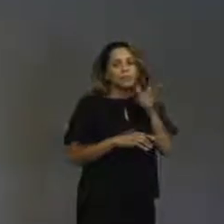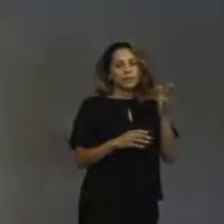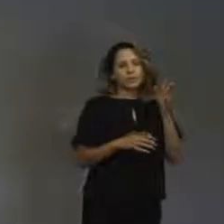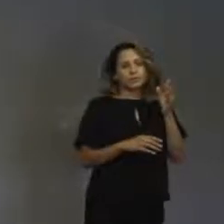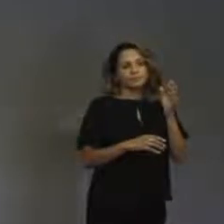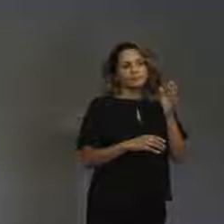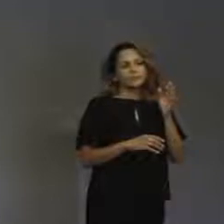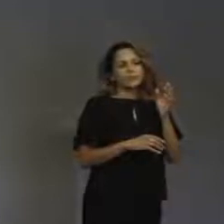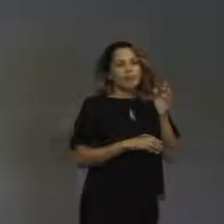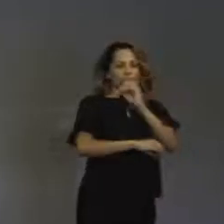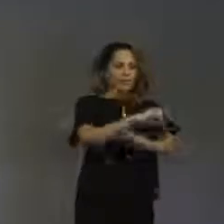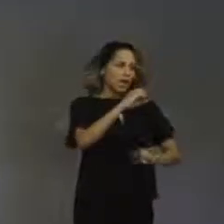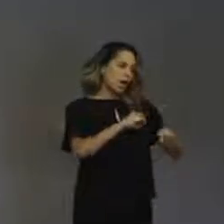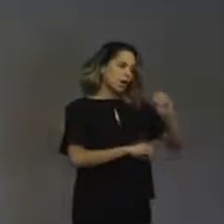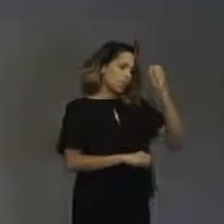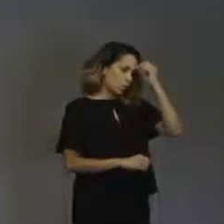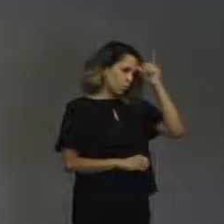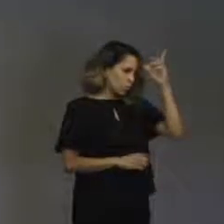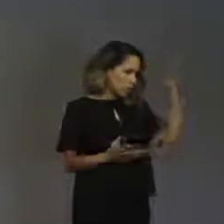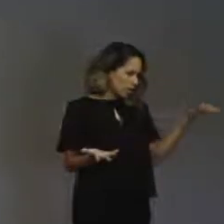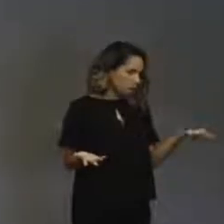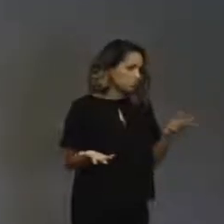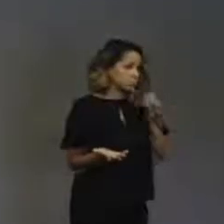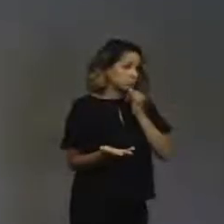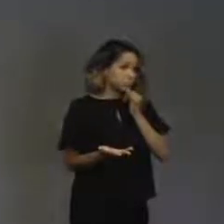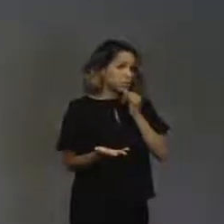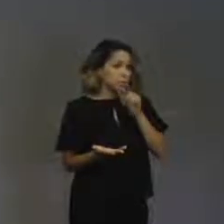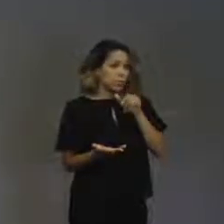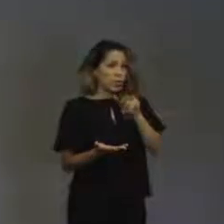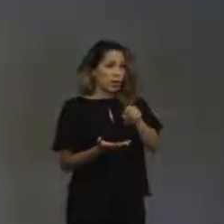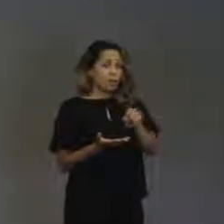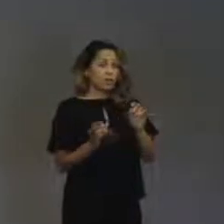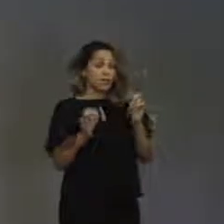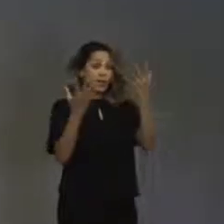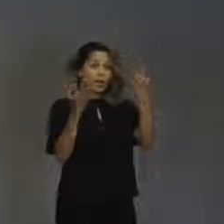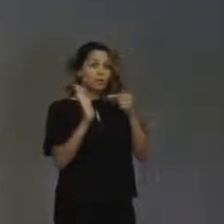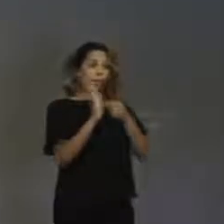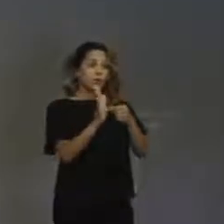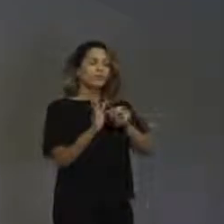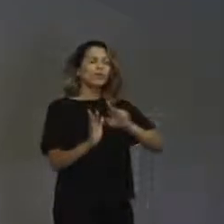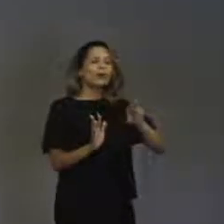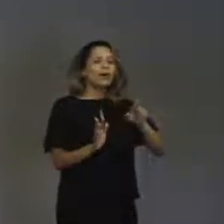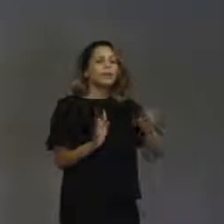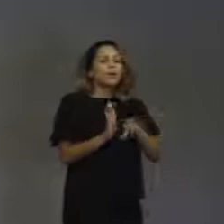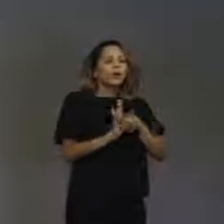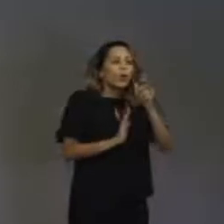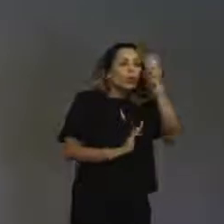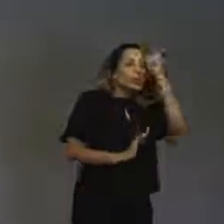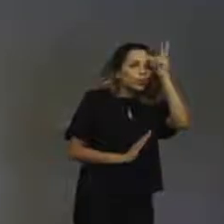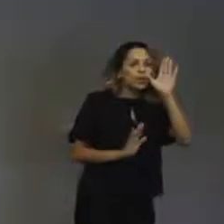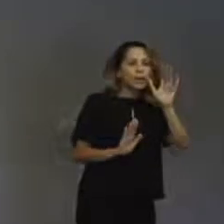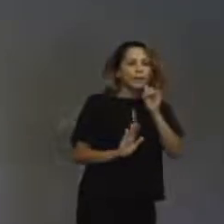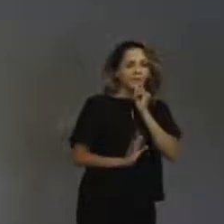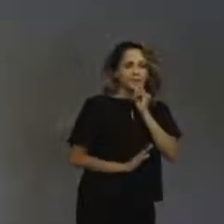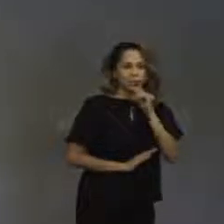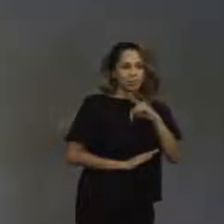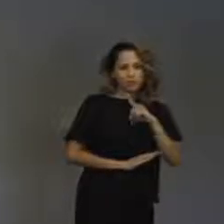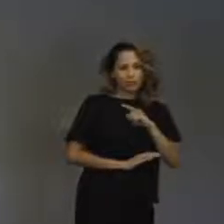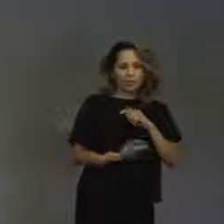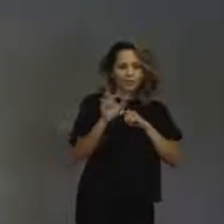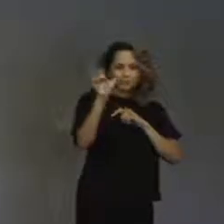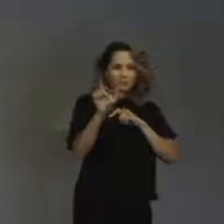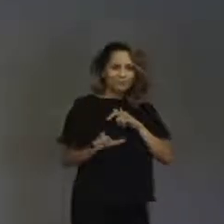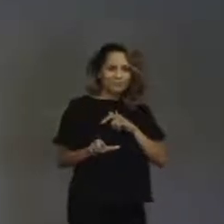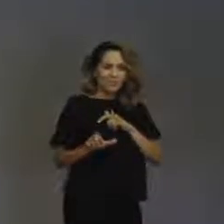maiores benefícios de uma virada cultural, não é nem a cultura em si, mas é o fato de você ter um aluno do Porto Seguro do lado de um aluno de uma